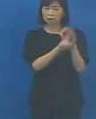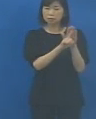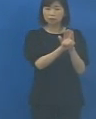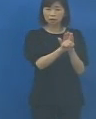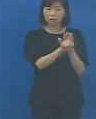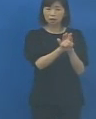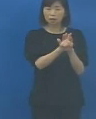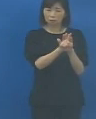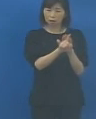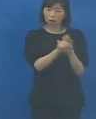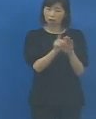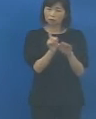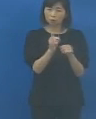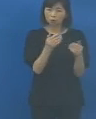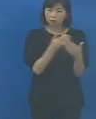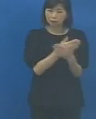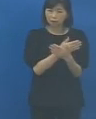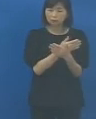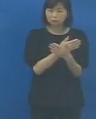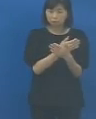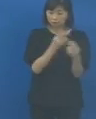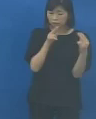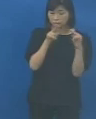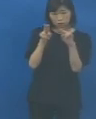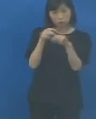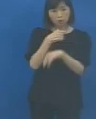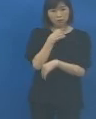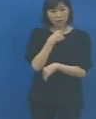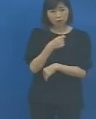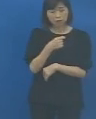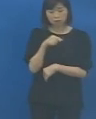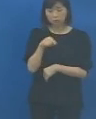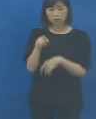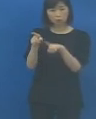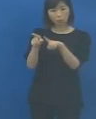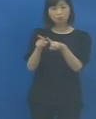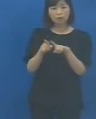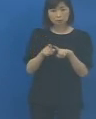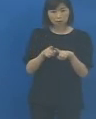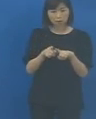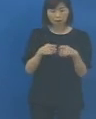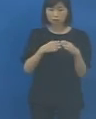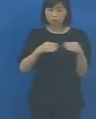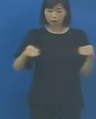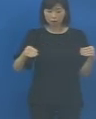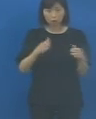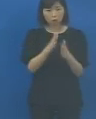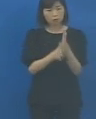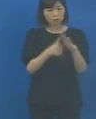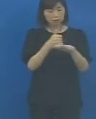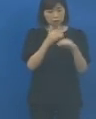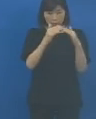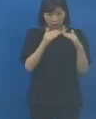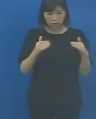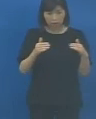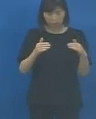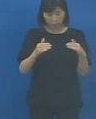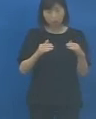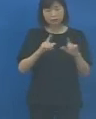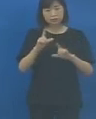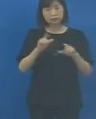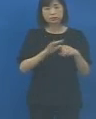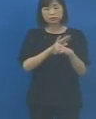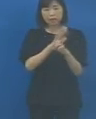なるか、というのを注目したいと思いますし、それに伴って、全国知事会でもやはり新型コロナの対策本